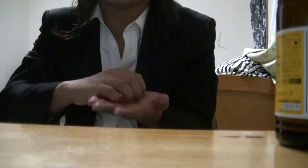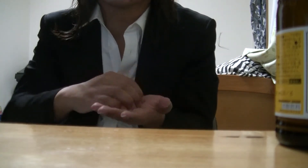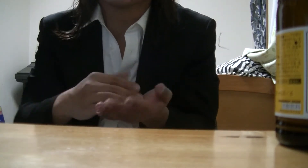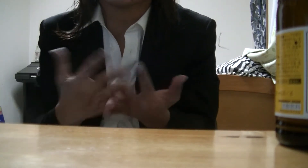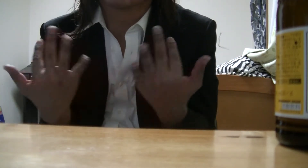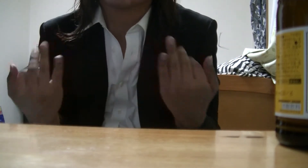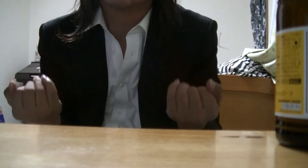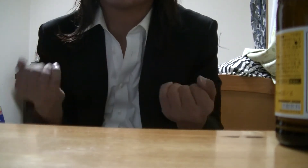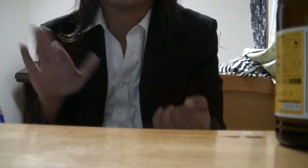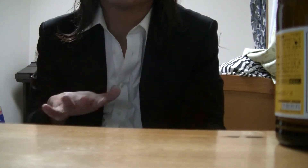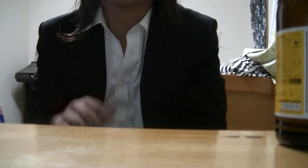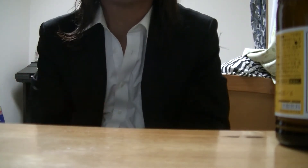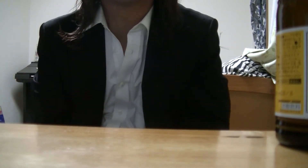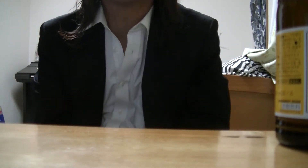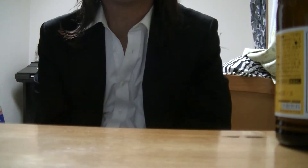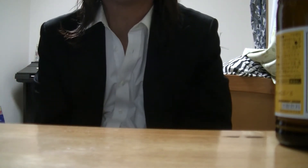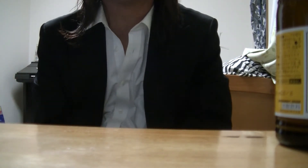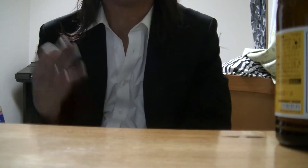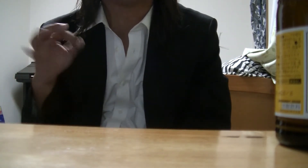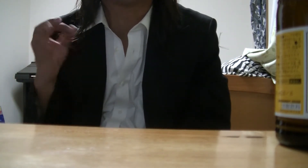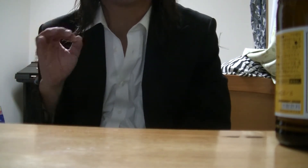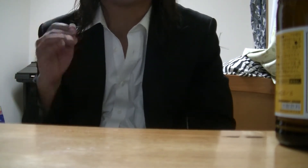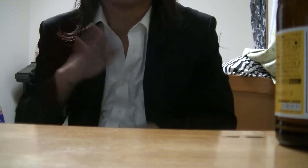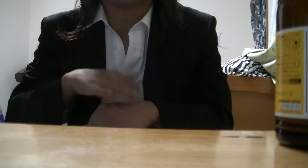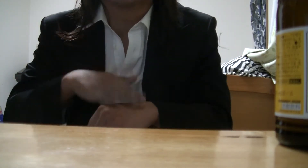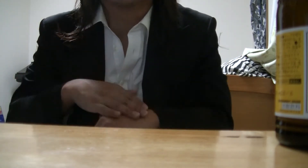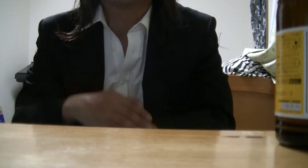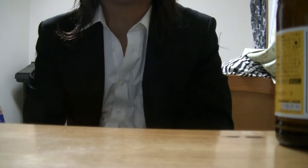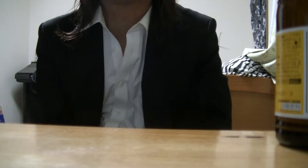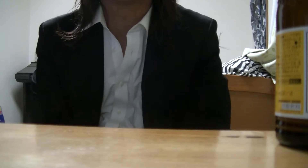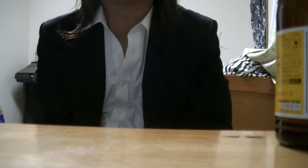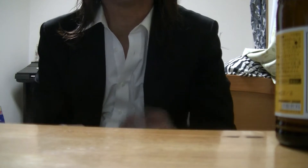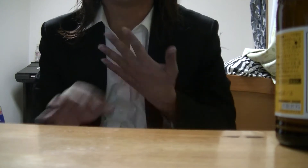と、ビジネスモデルがそうなってるからです。例えば